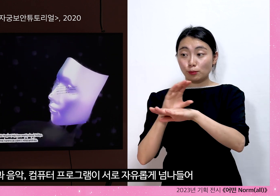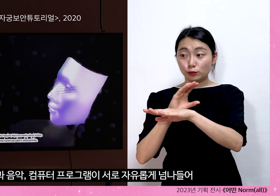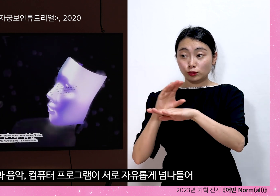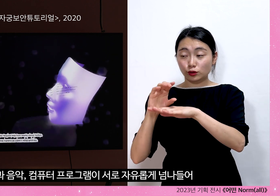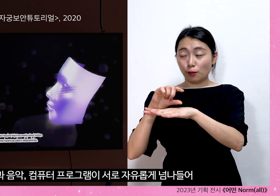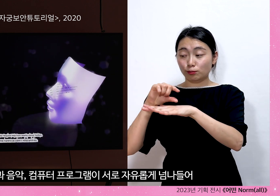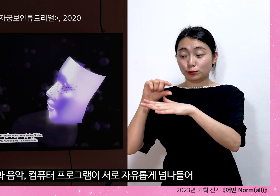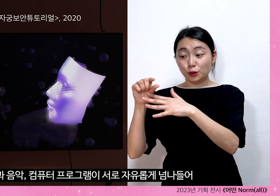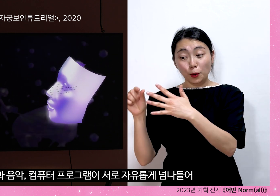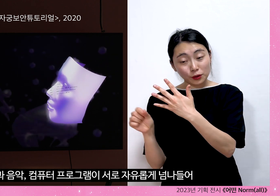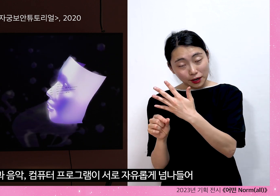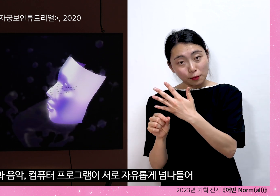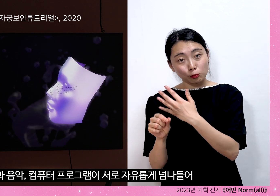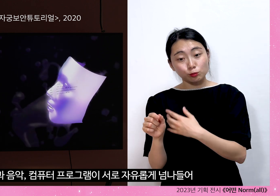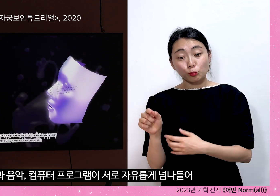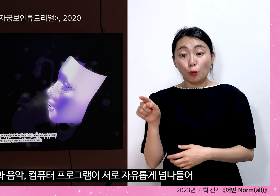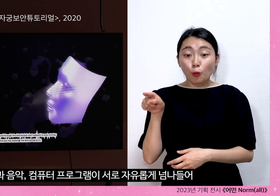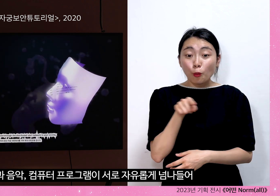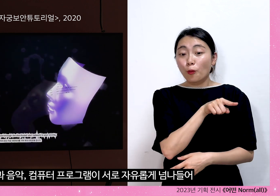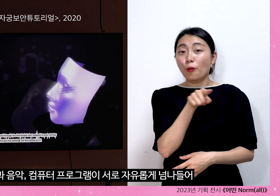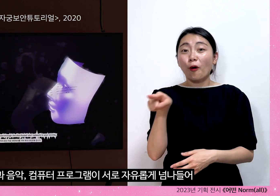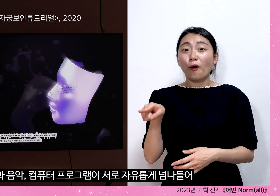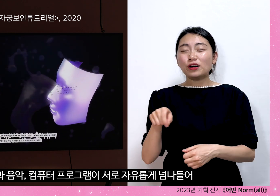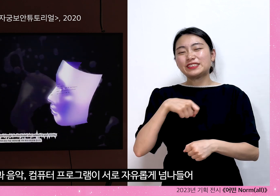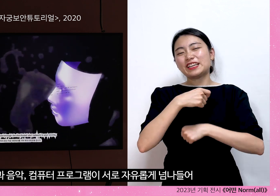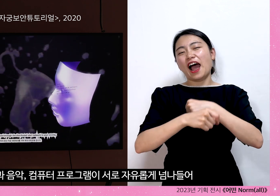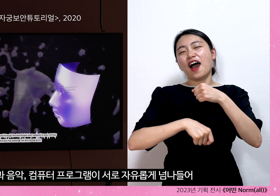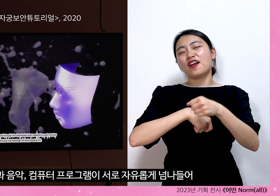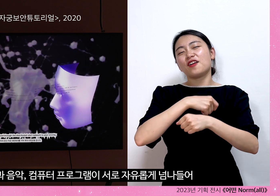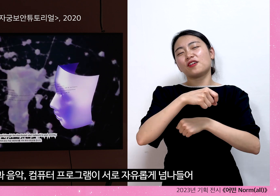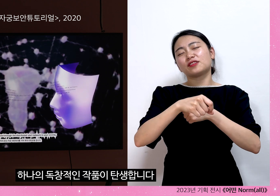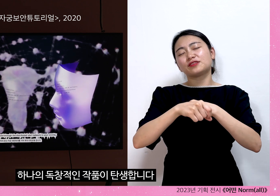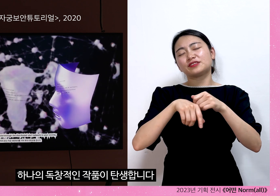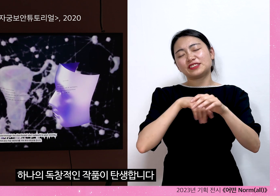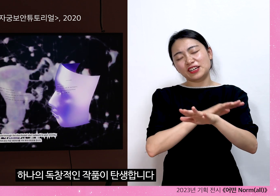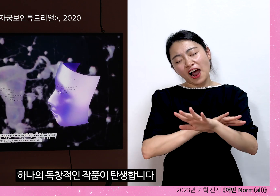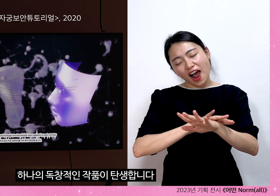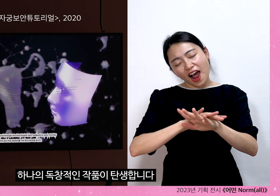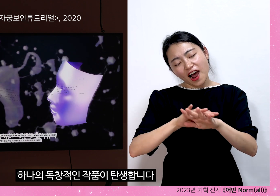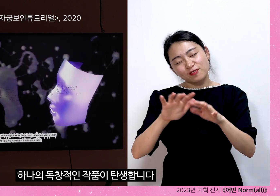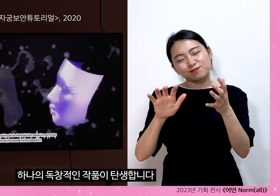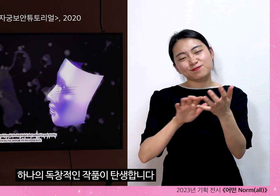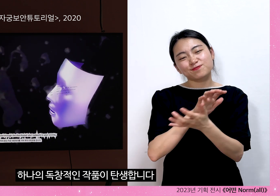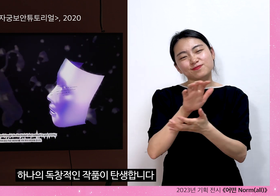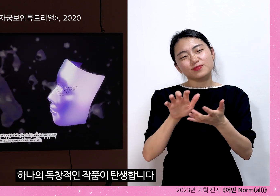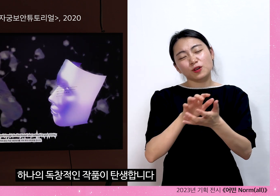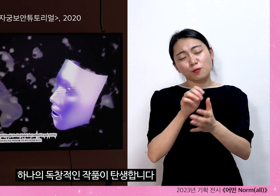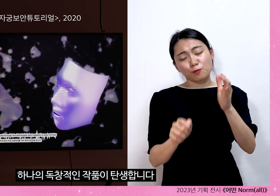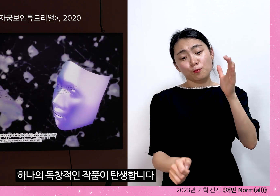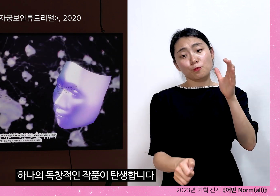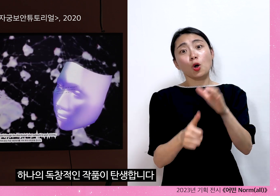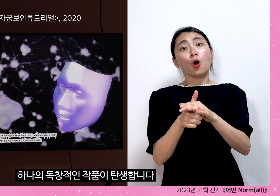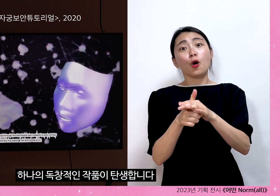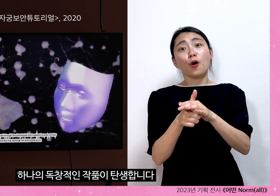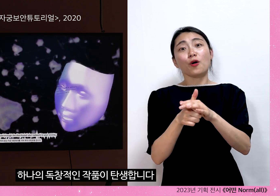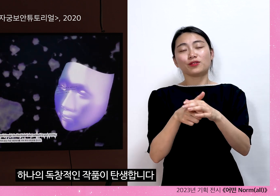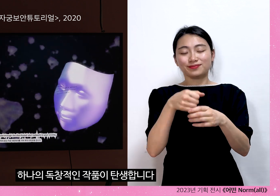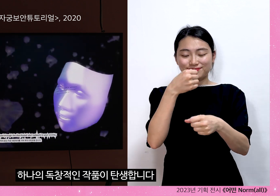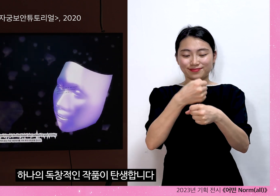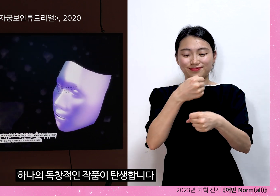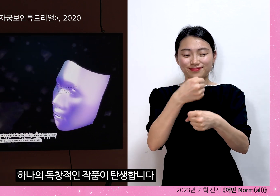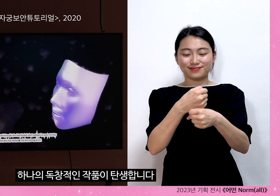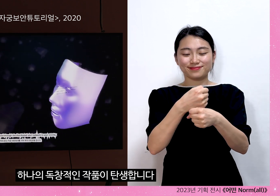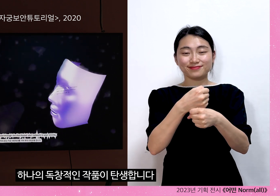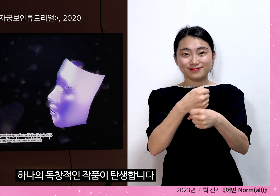컴퓨터 프로그램이 서로 자유롭게 넘나들어 하나의 독창적인 작품이